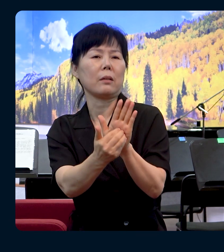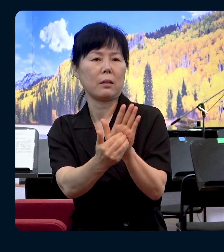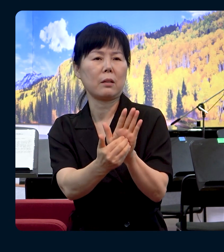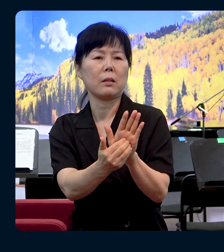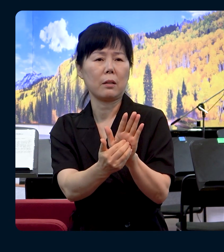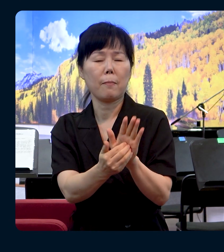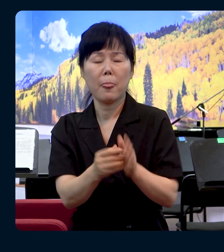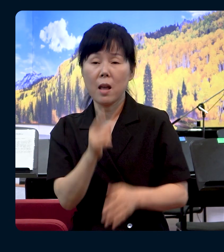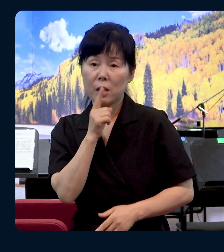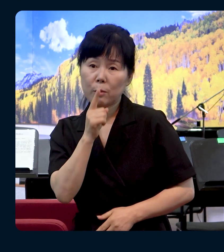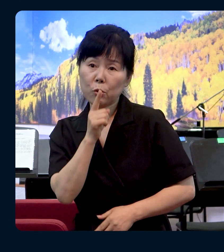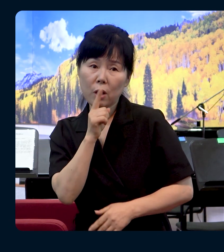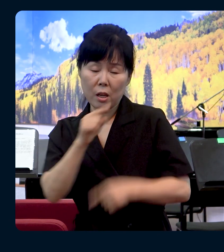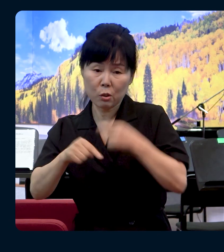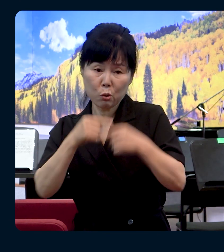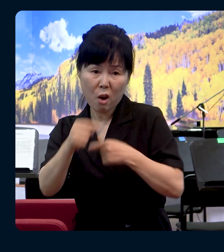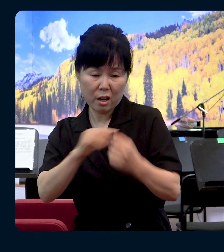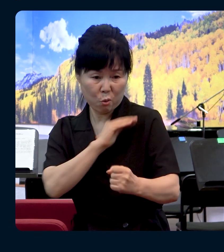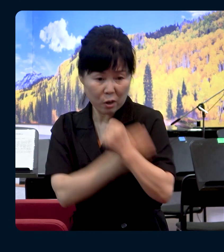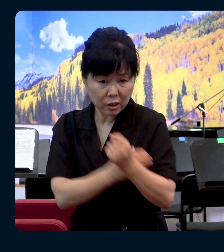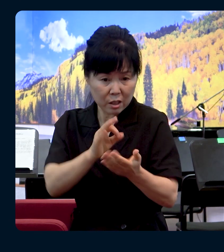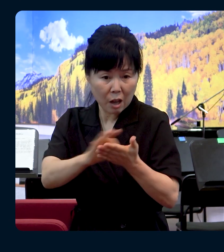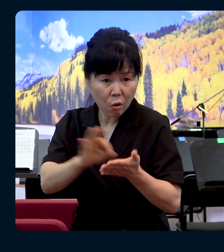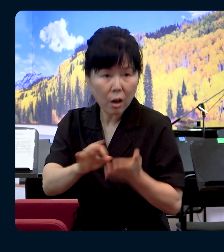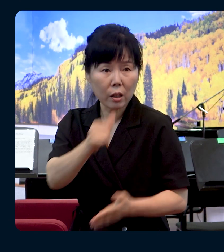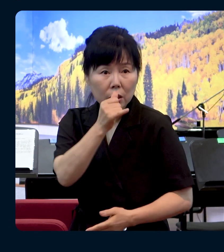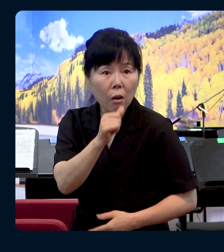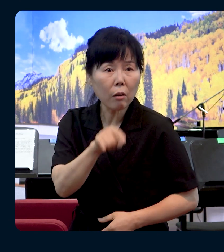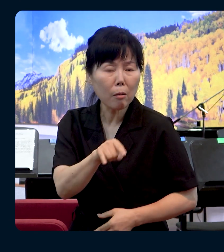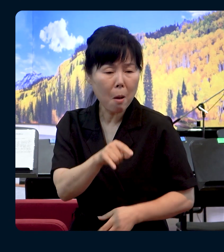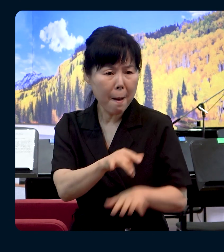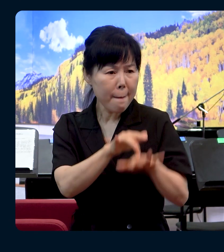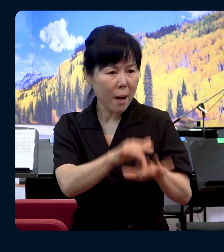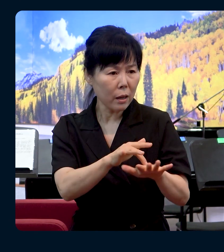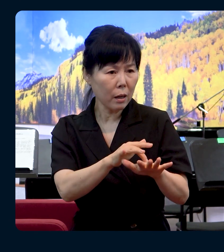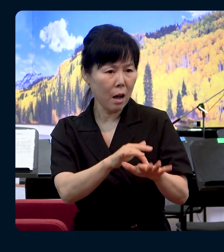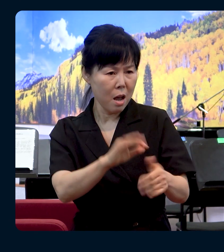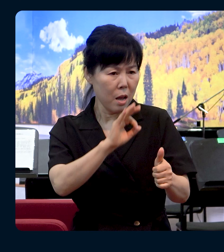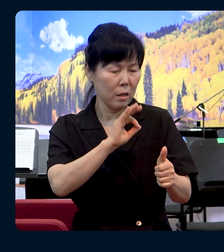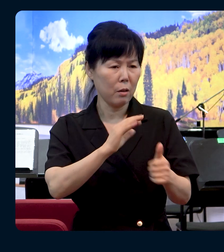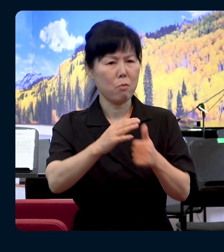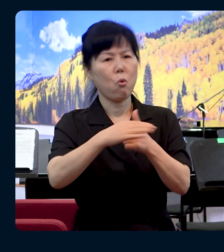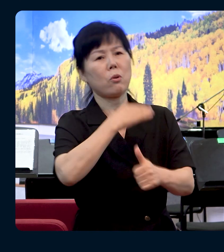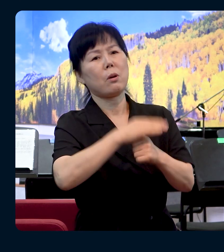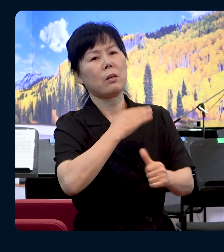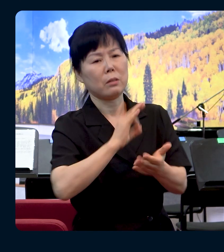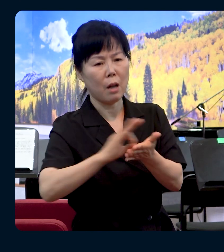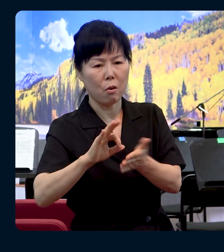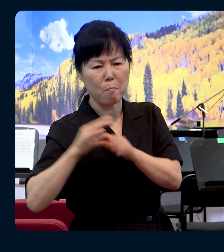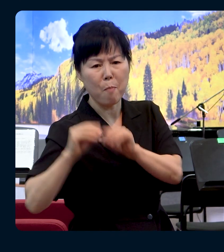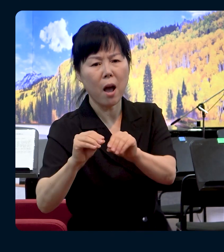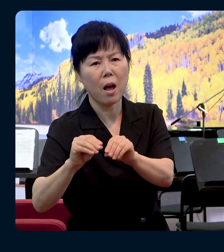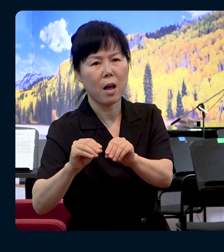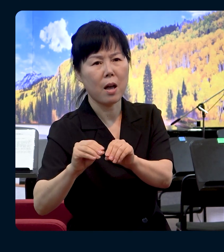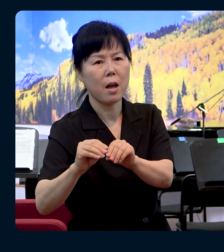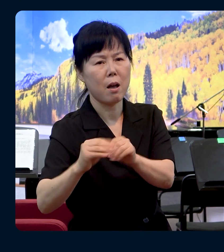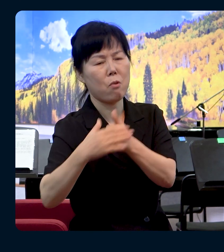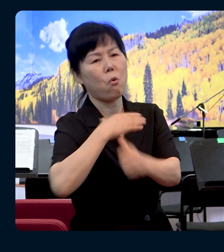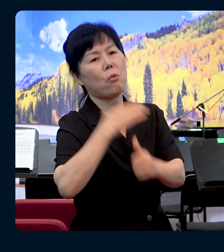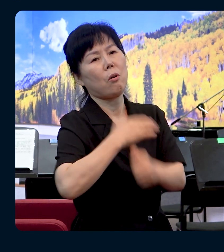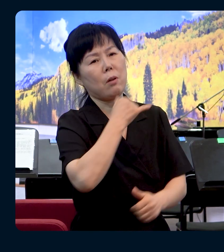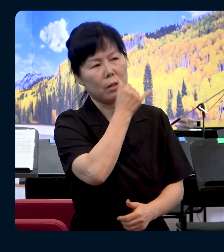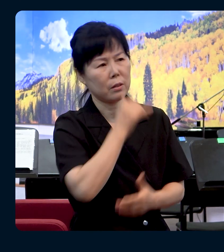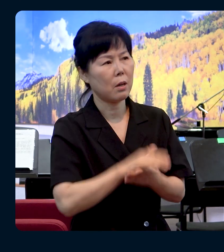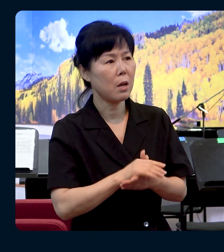그러니까 이 입술의 권세를 사용하는 것, 이것이니까 마귀는 그걸 사용하지 못하도록 말이죠 그냥 공격하는 거예요.